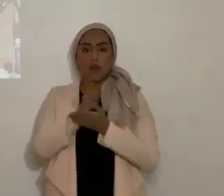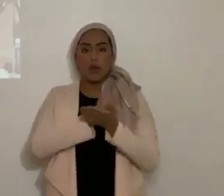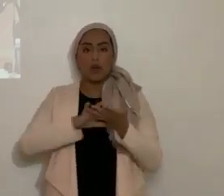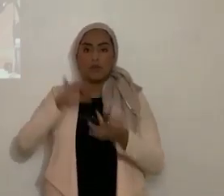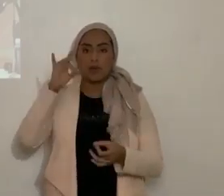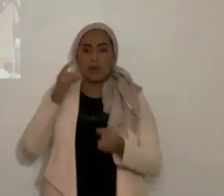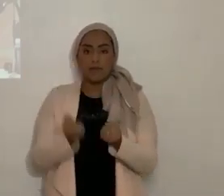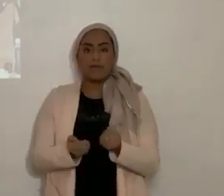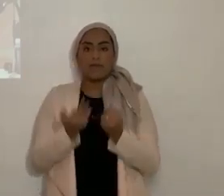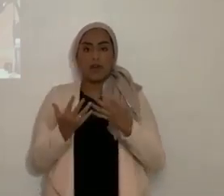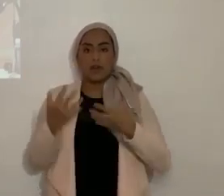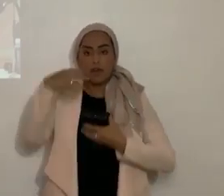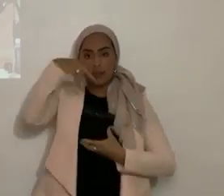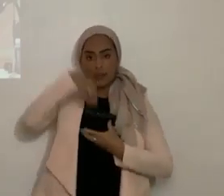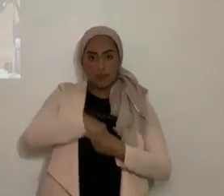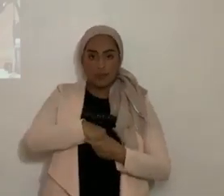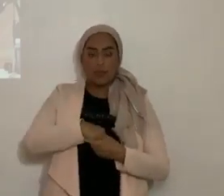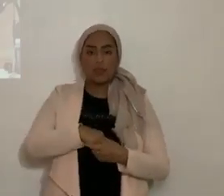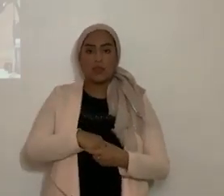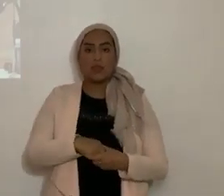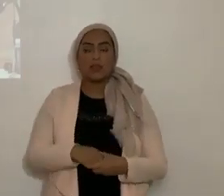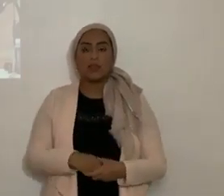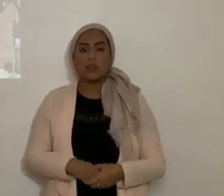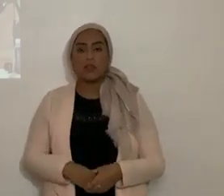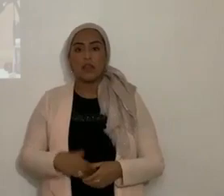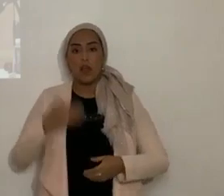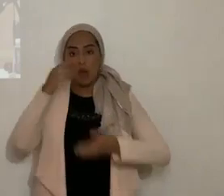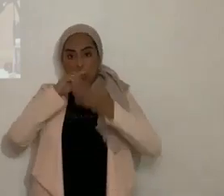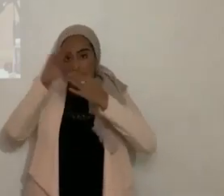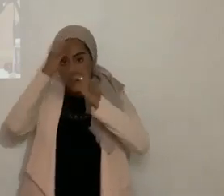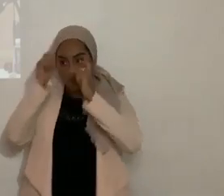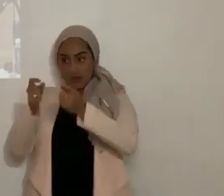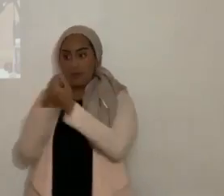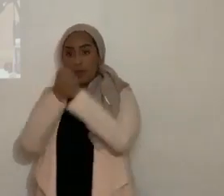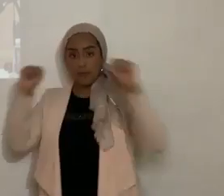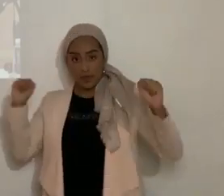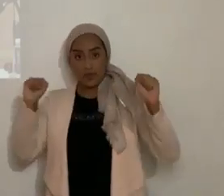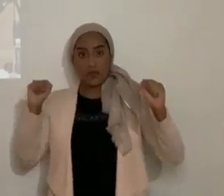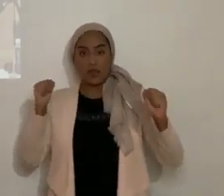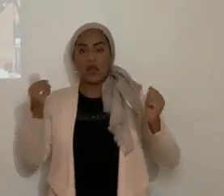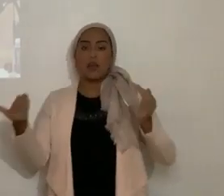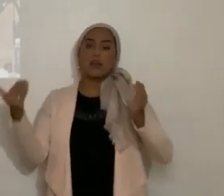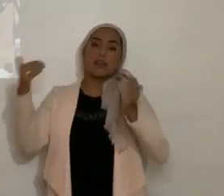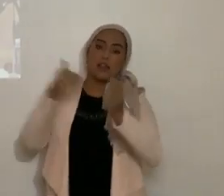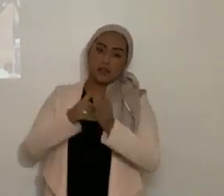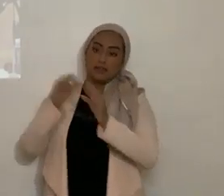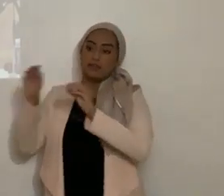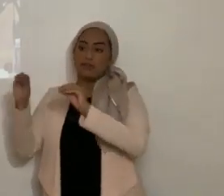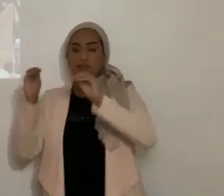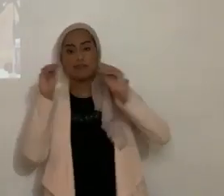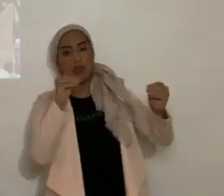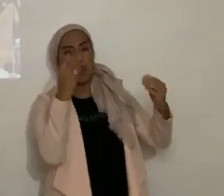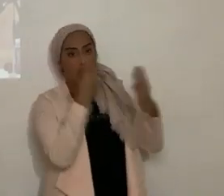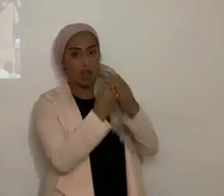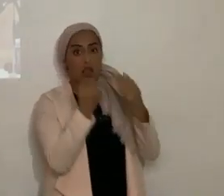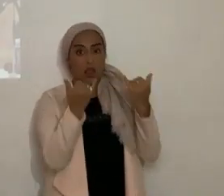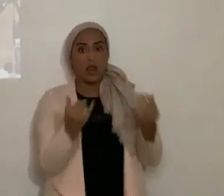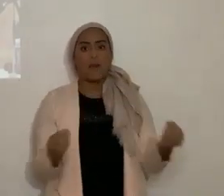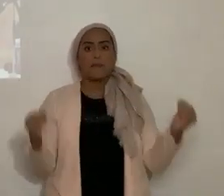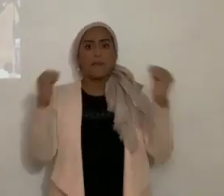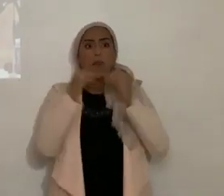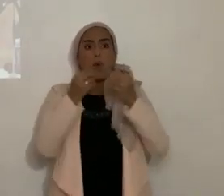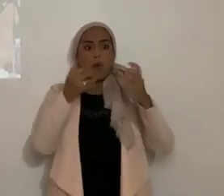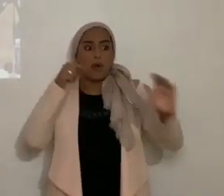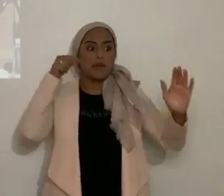su corazón. Les vino esto, el Eterno los libera milagrosamente y a otra vez los encarcelan y ahora aún más